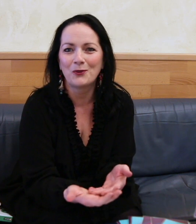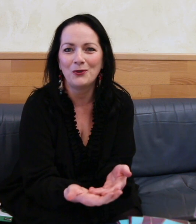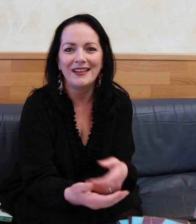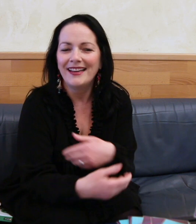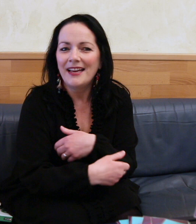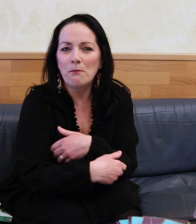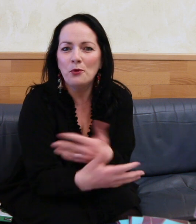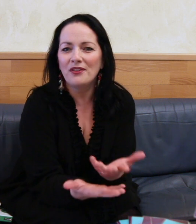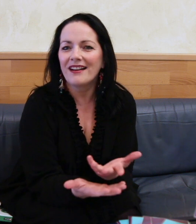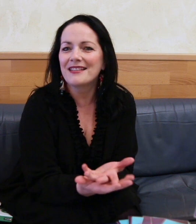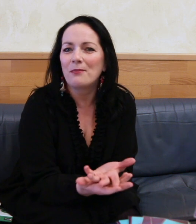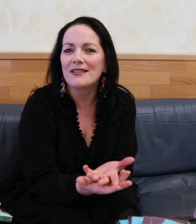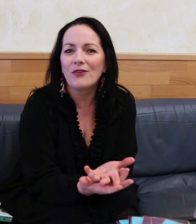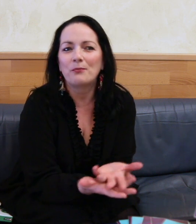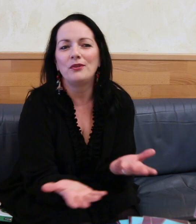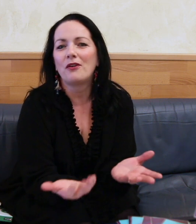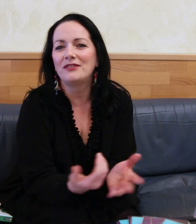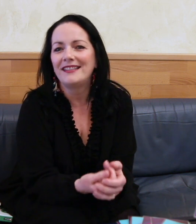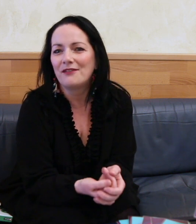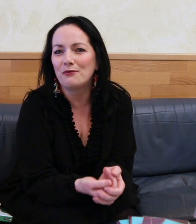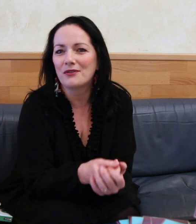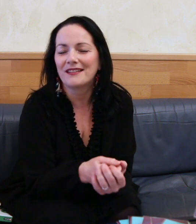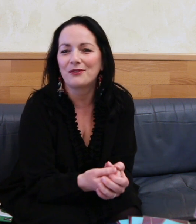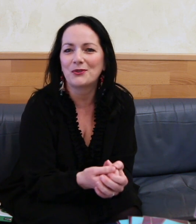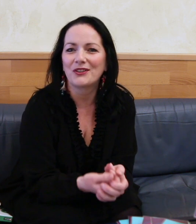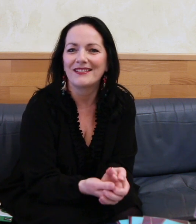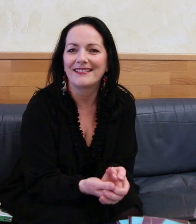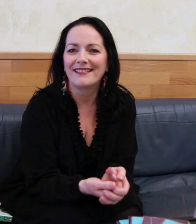entendu. Plus il verra que c'est plaisant et plus il aura envie d'y aller avec vous dans cette aventure.